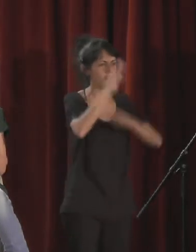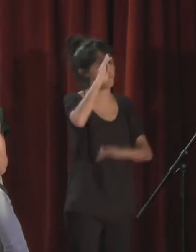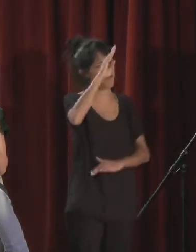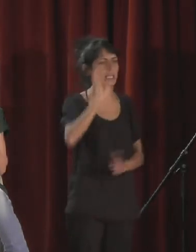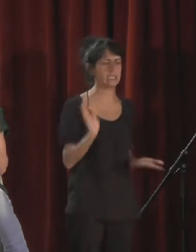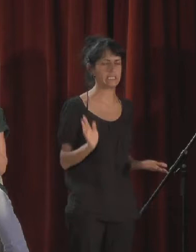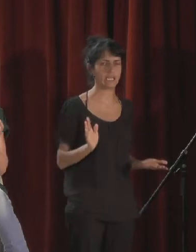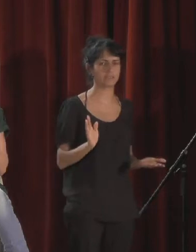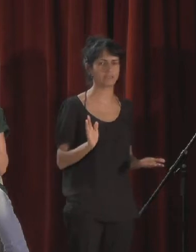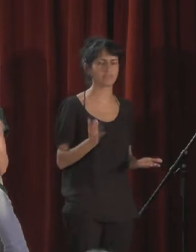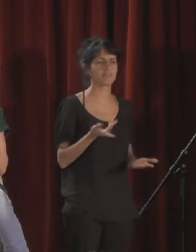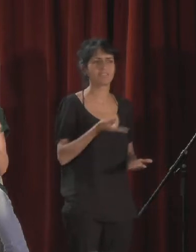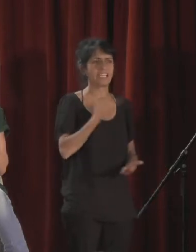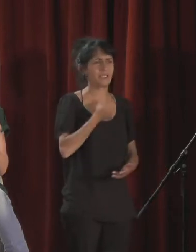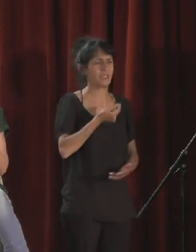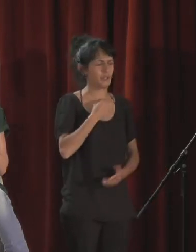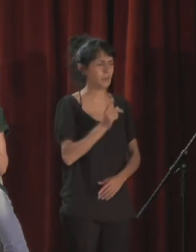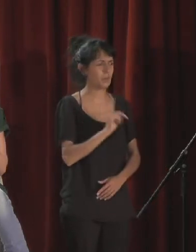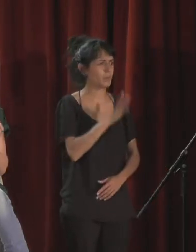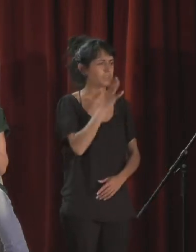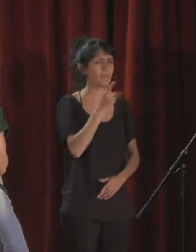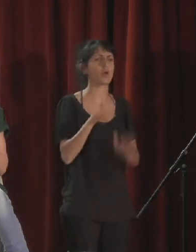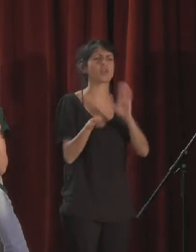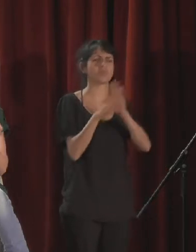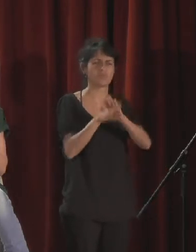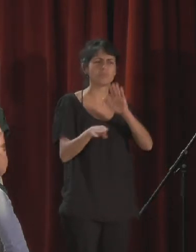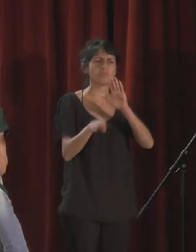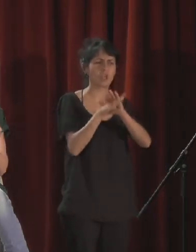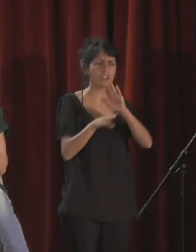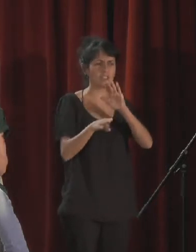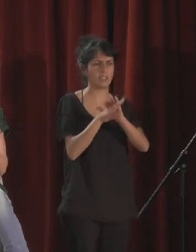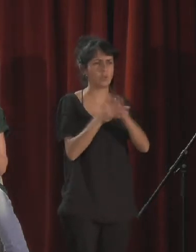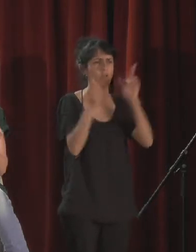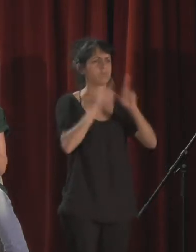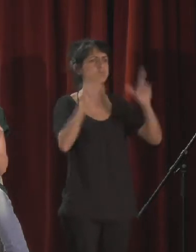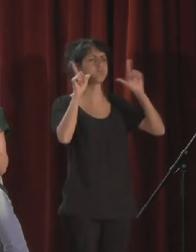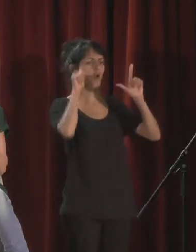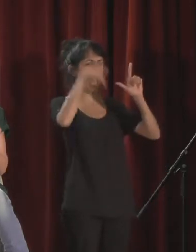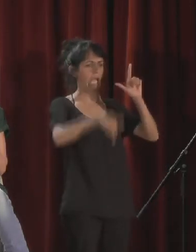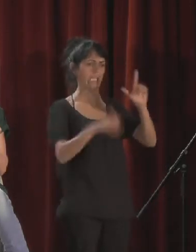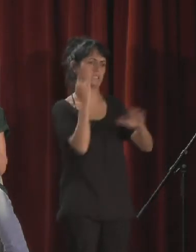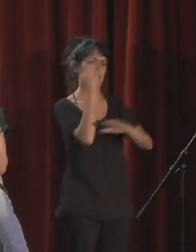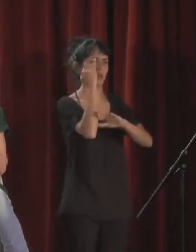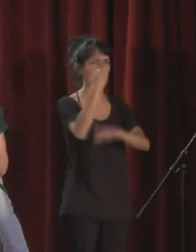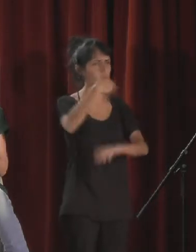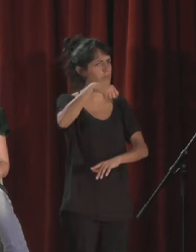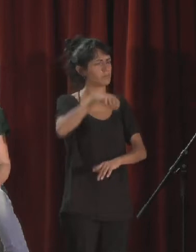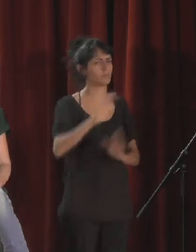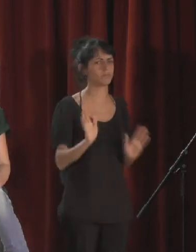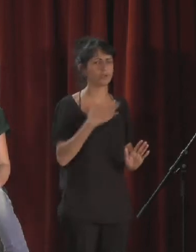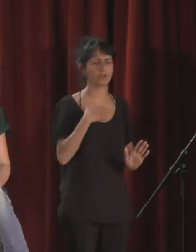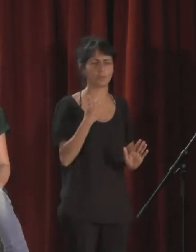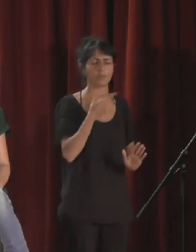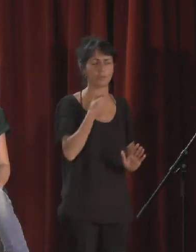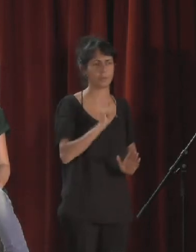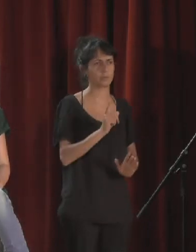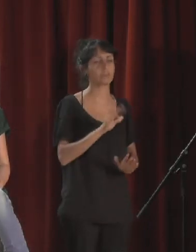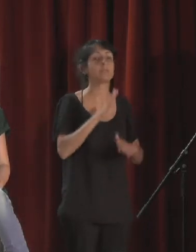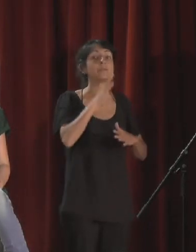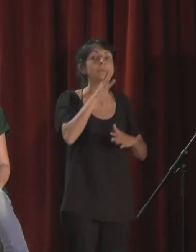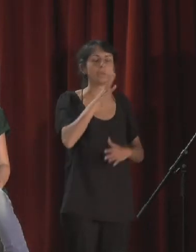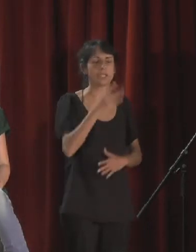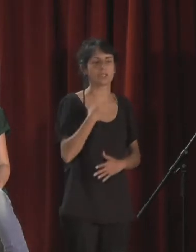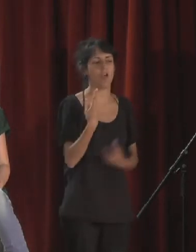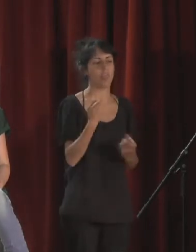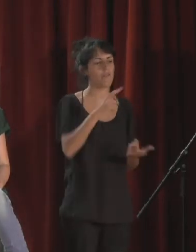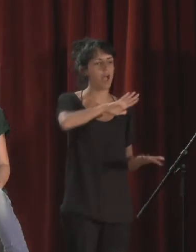fascistas que siguen a presidir este centro. Por iso tamén é preciso mudar as cousas. Para iso